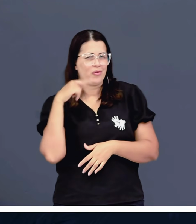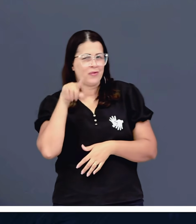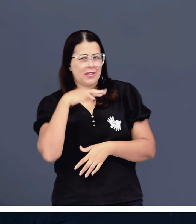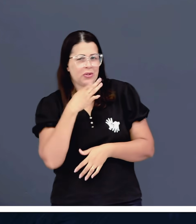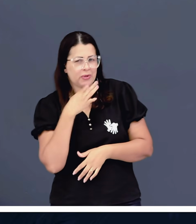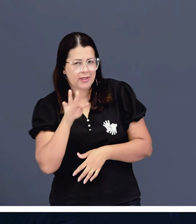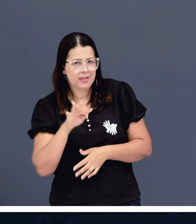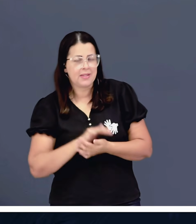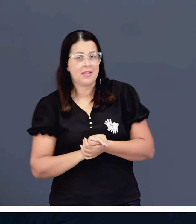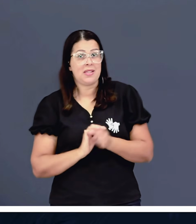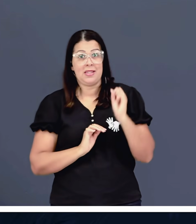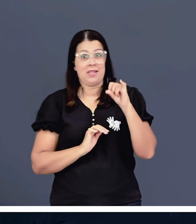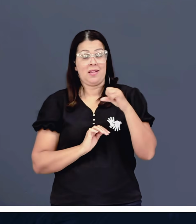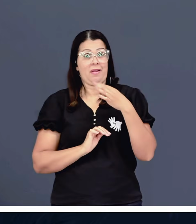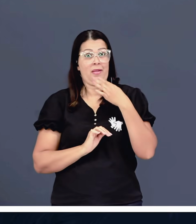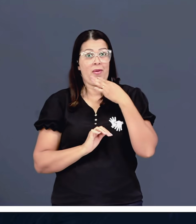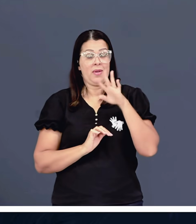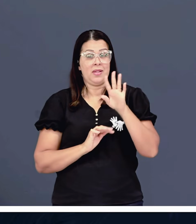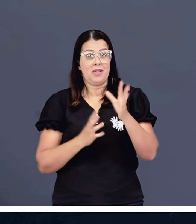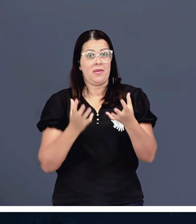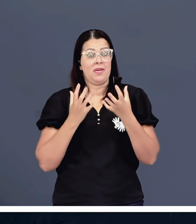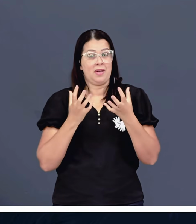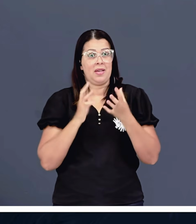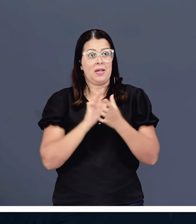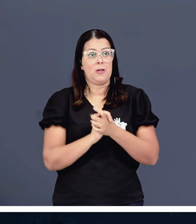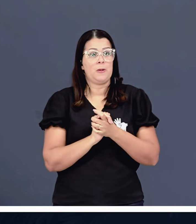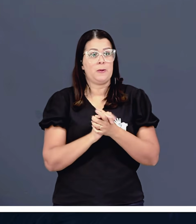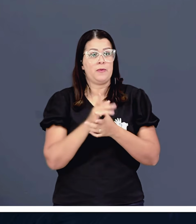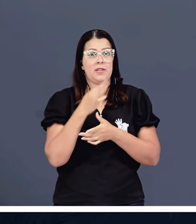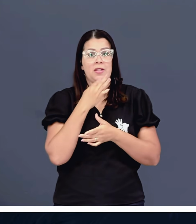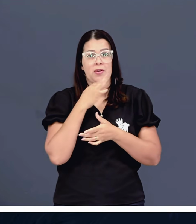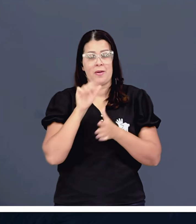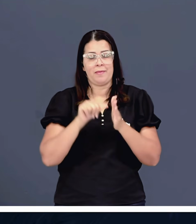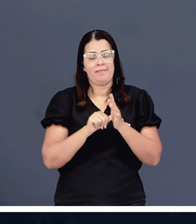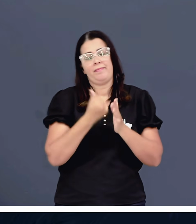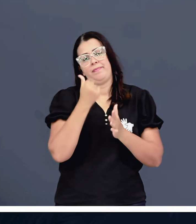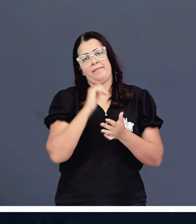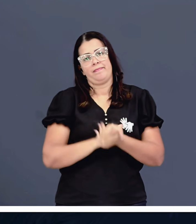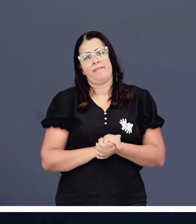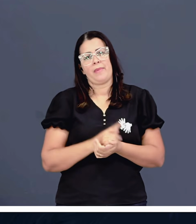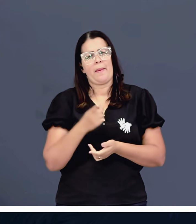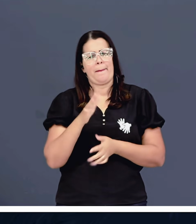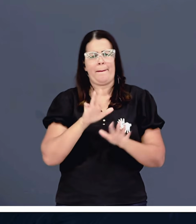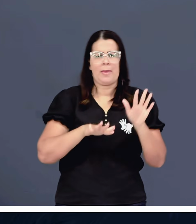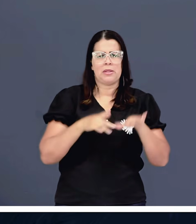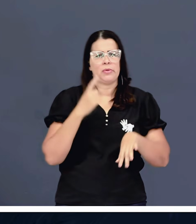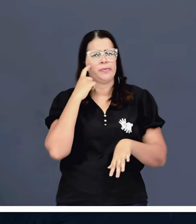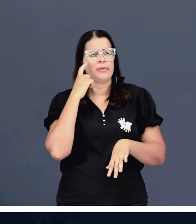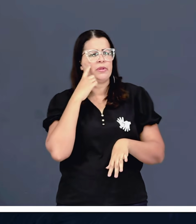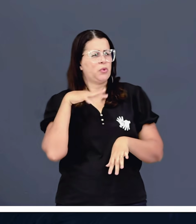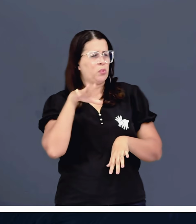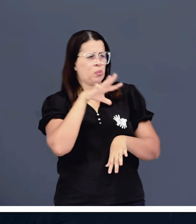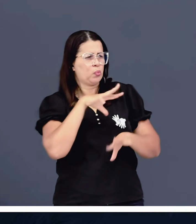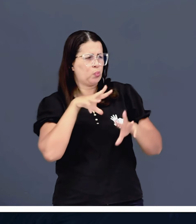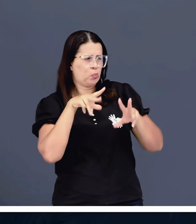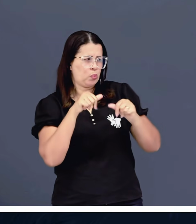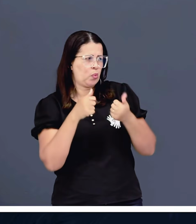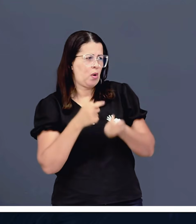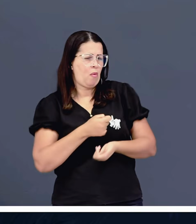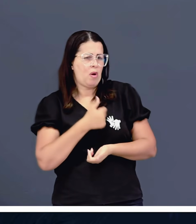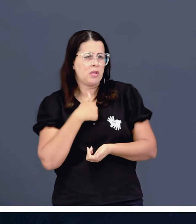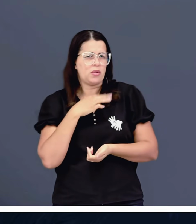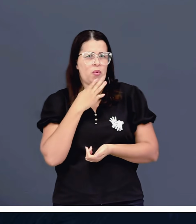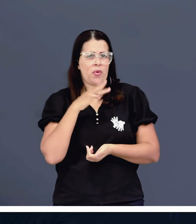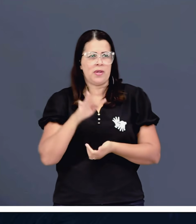você não conhece, eu quero que você a conheça pela primeira vez. Mas eu penso que a maioria já conhece.